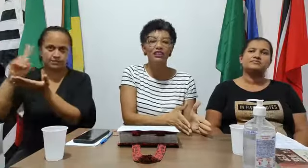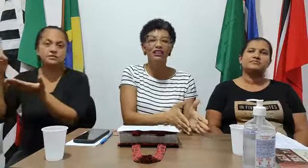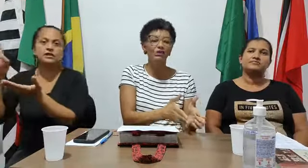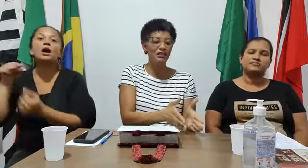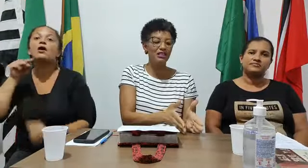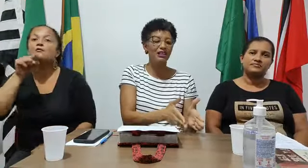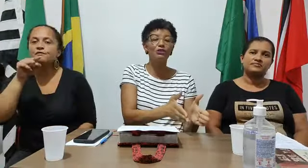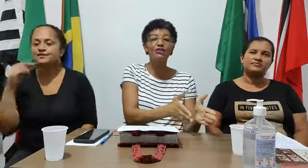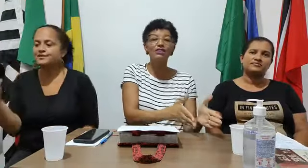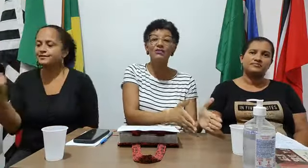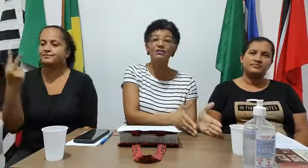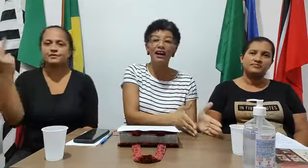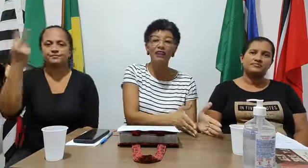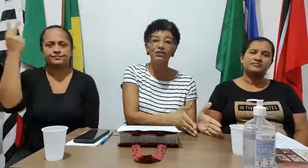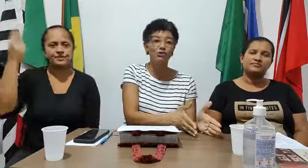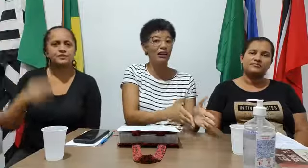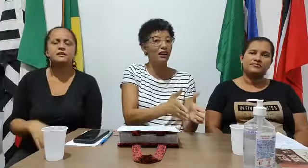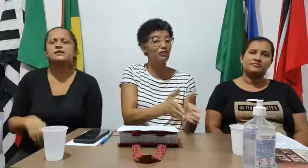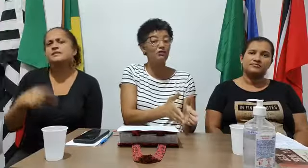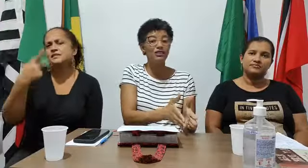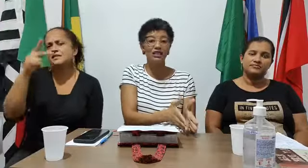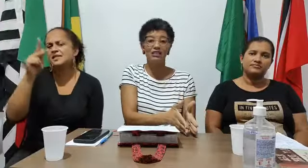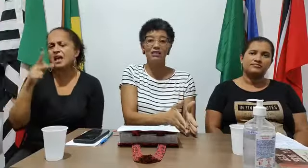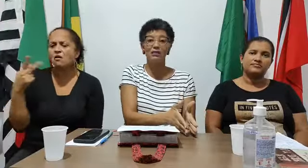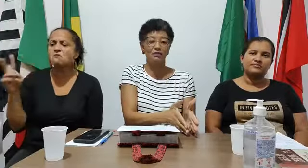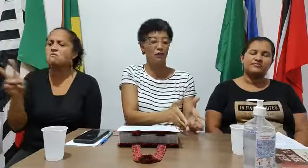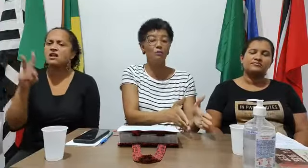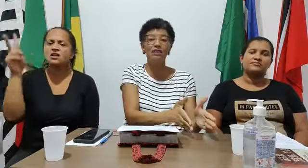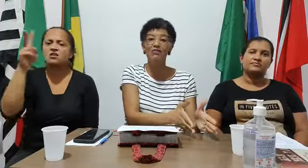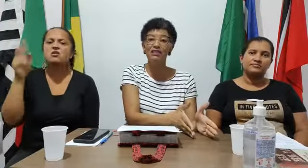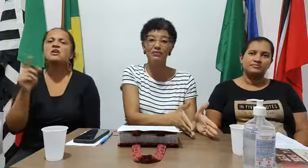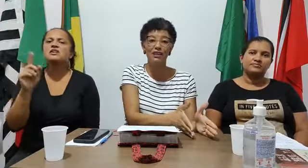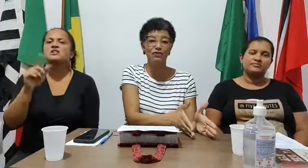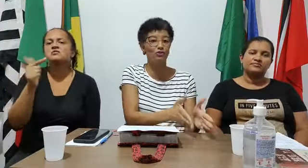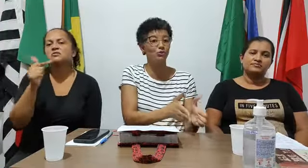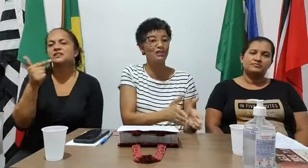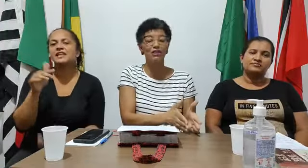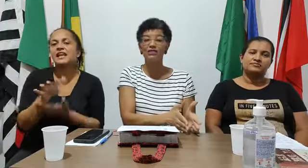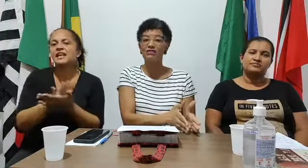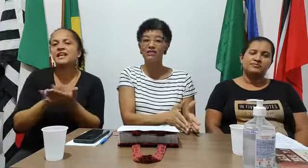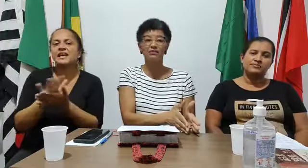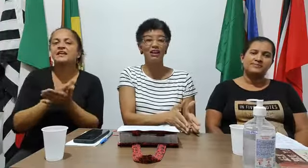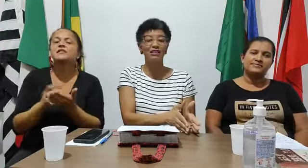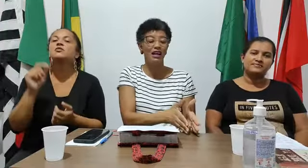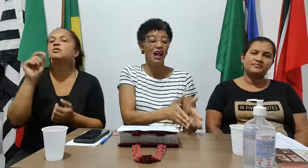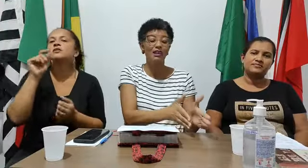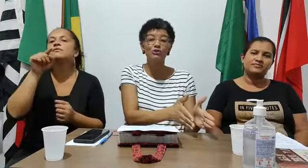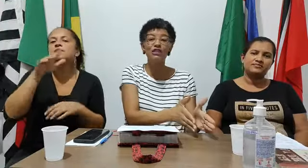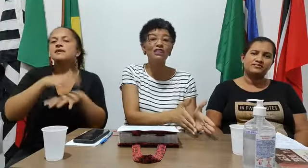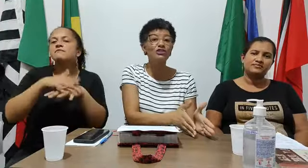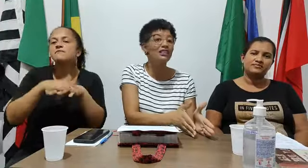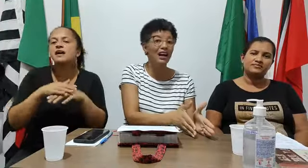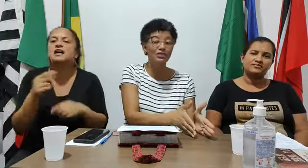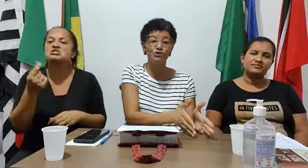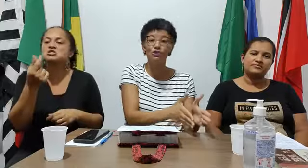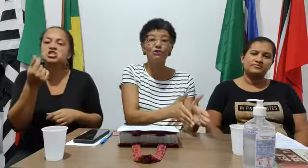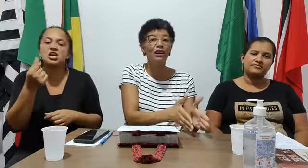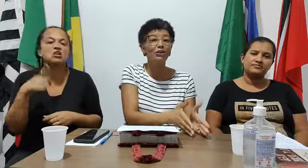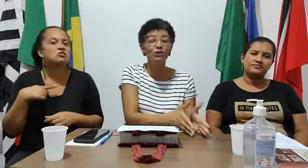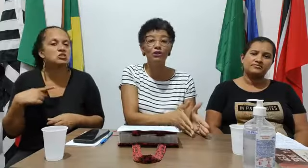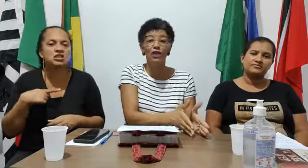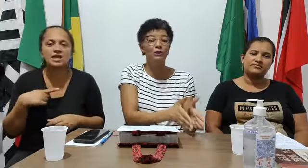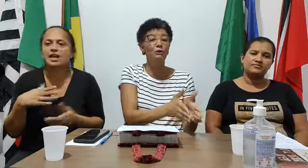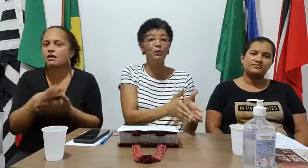valor não está no que você faz, no salário que você recebe, na roupa que você veste, nos passeios que você faz. A sua identidade, o